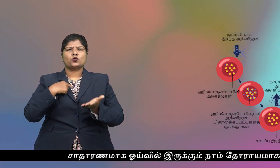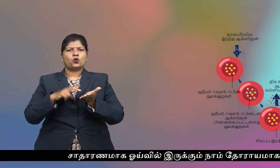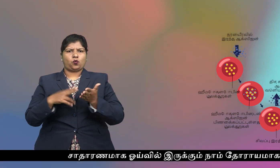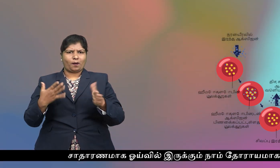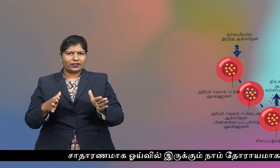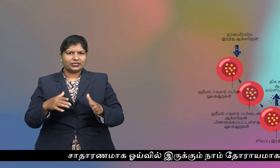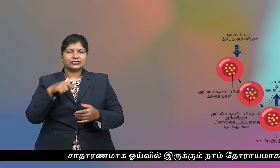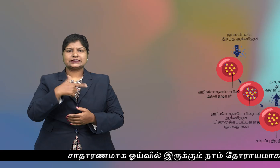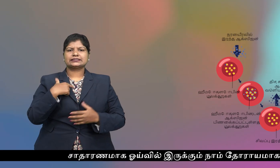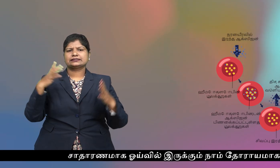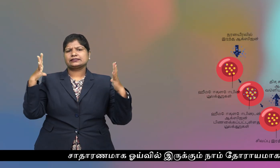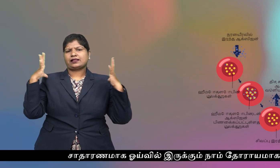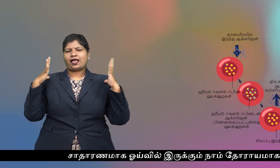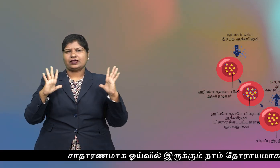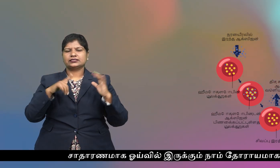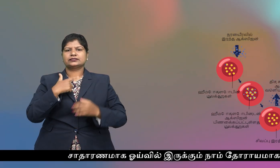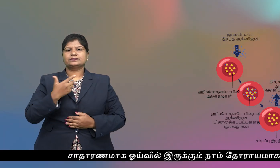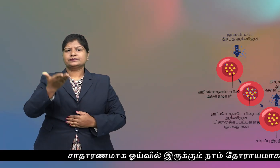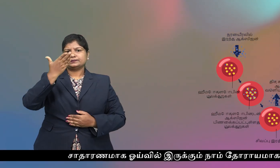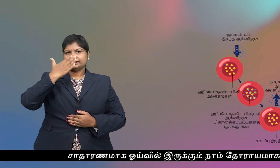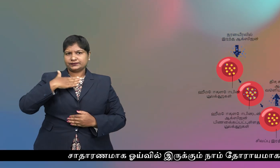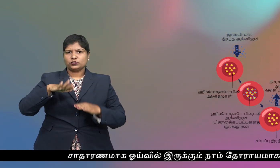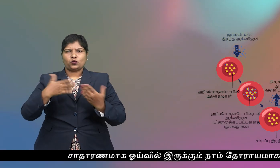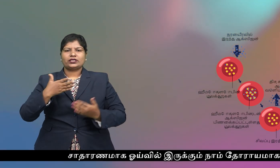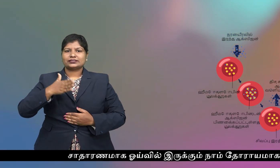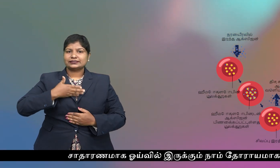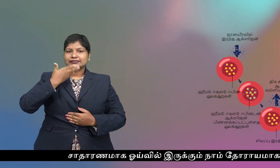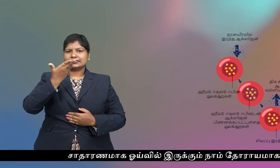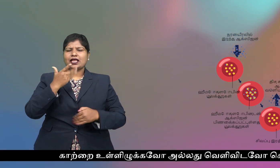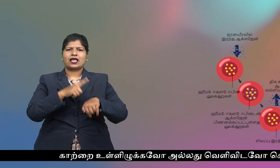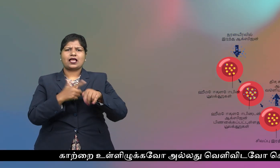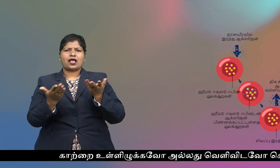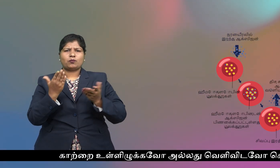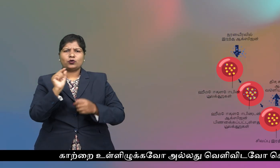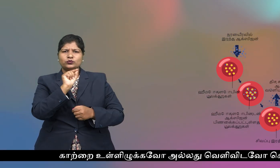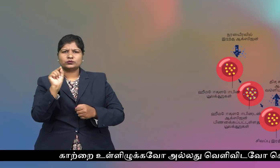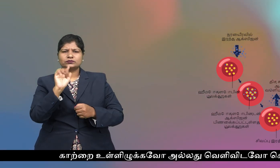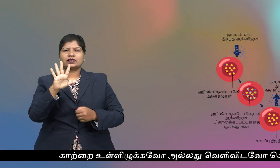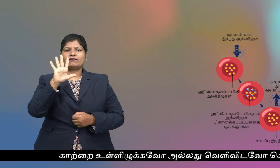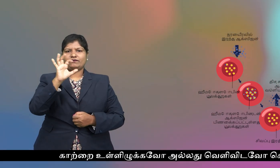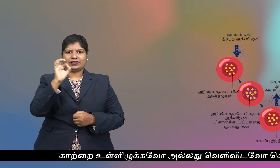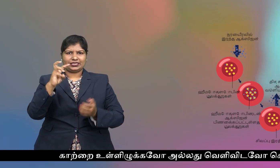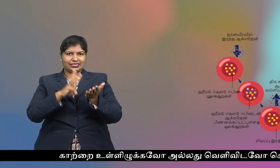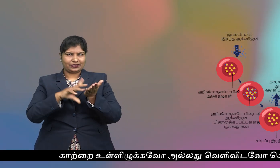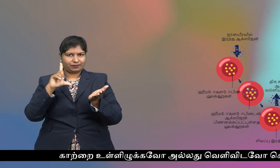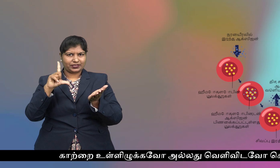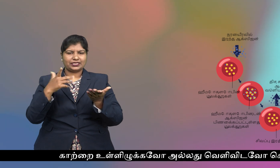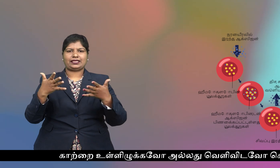சாதாரணமாக ஓய்வில் இருக்கும் நாம் தோராயமாக 500 மில்லி காற்றை உள்ளிழுக்கவோ அல்லது வெளியிடவோ செய்கிறோம்.